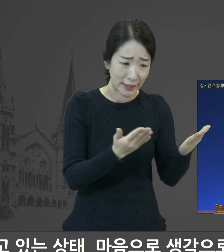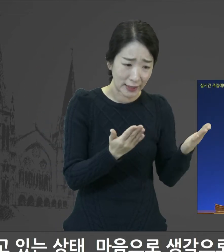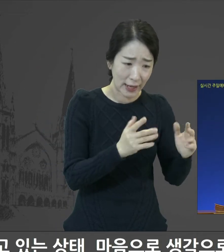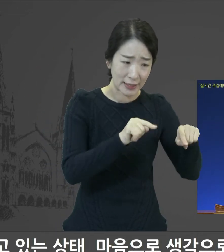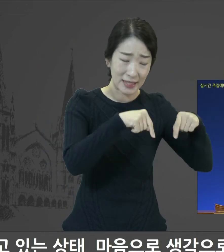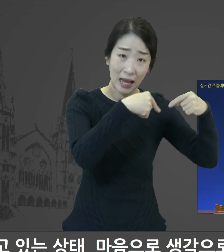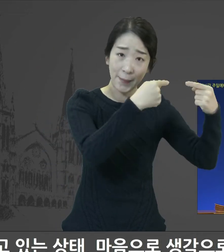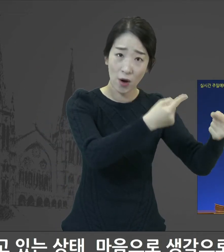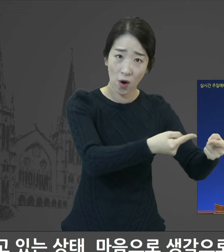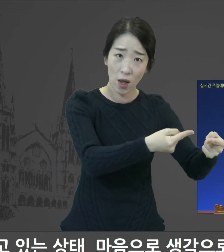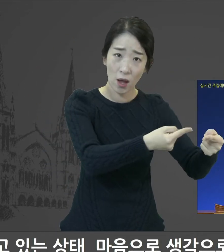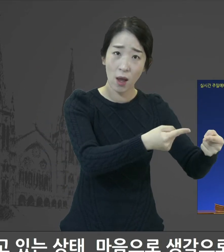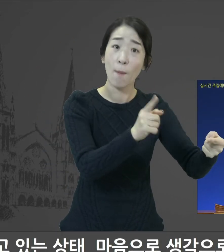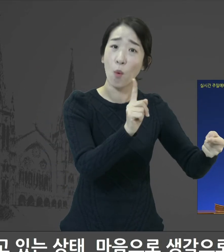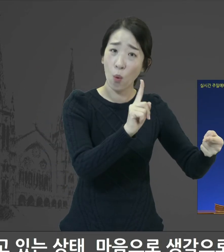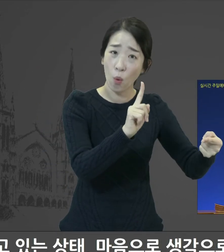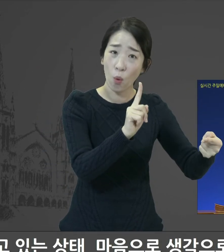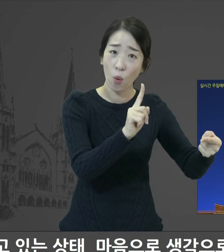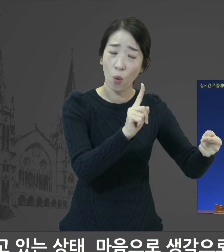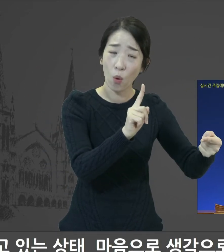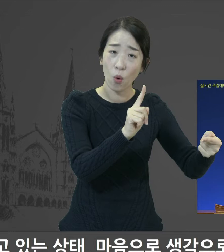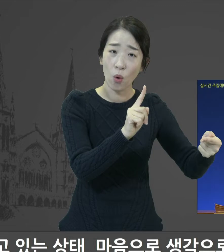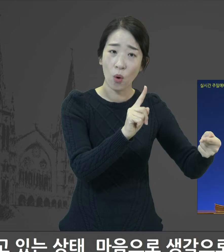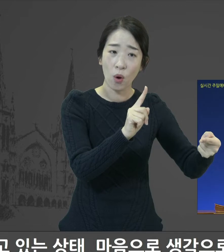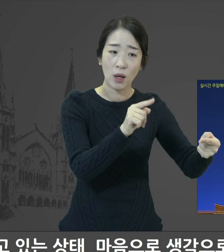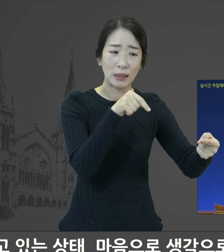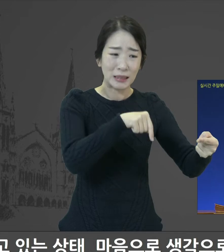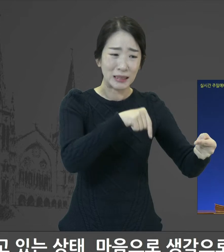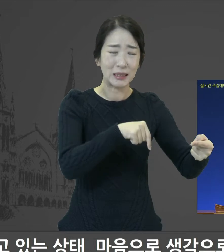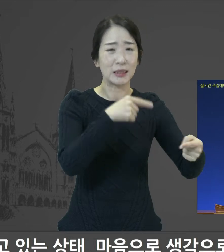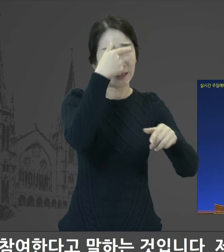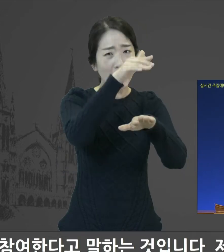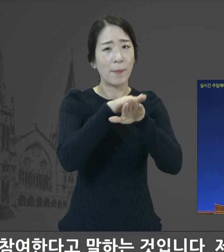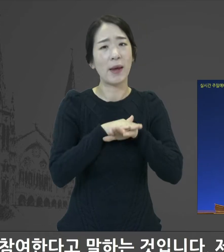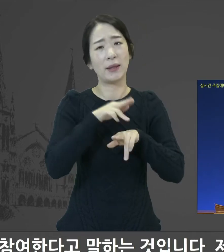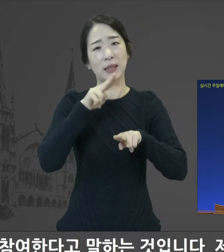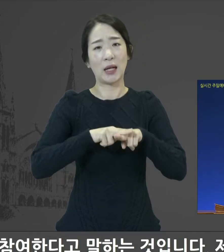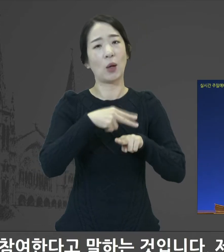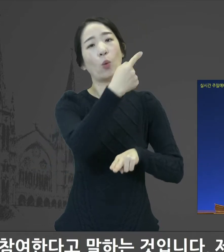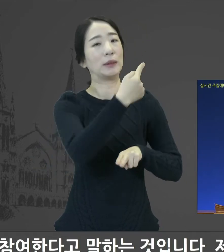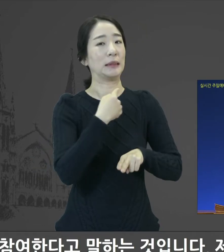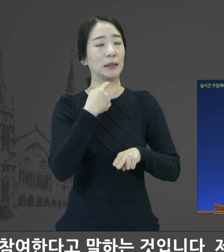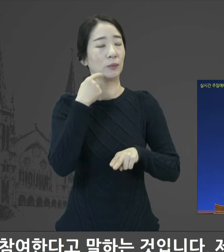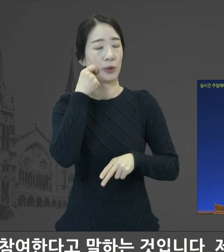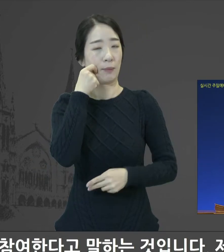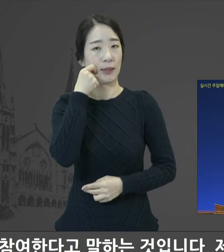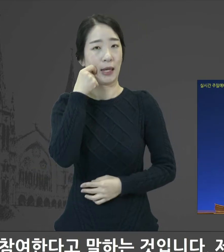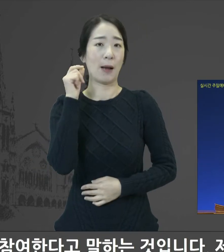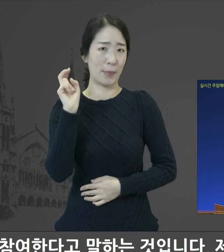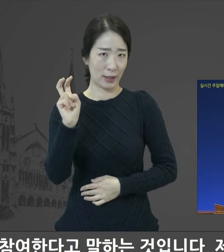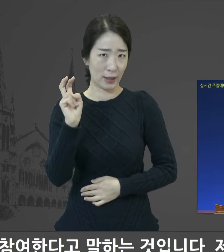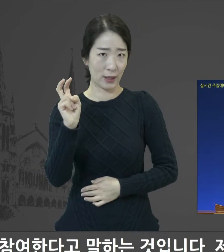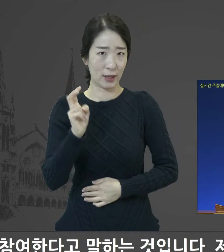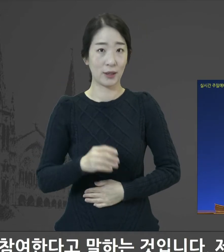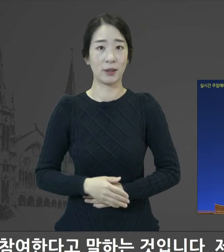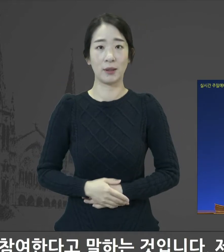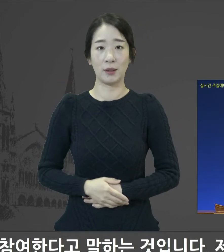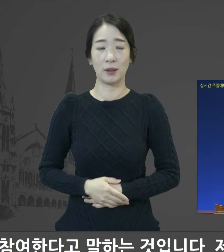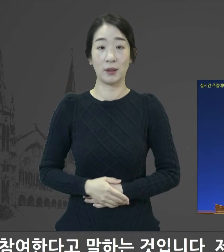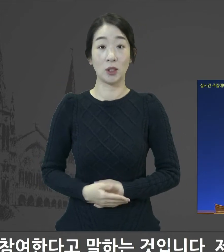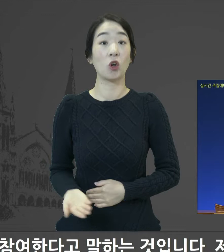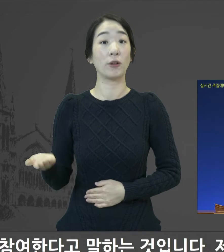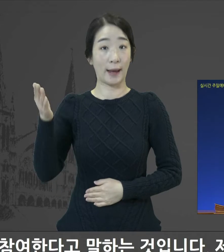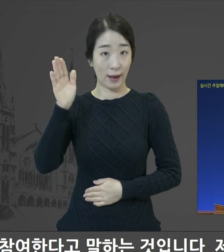참여한다면 제 생각에는 이 자리에 나오실 이유가 없으실 것 같다 하는 마음이 듭니다.